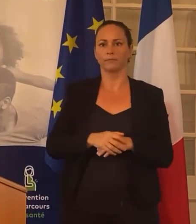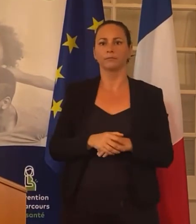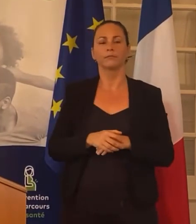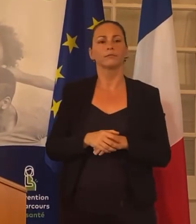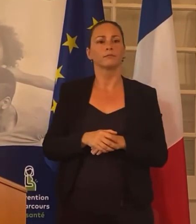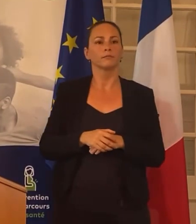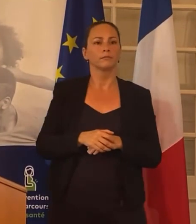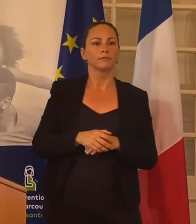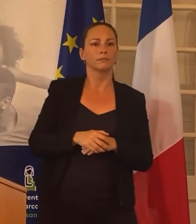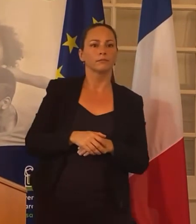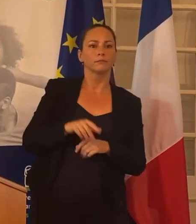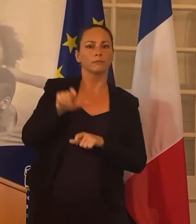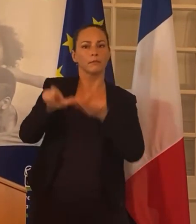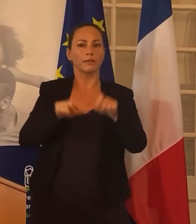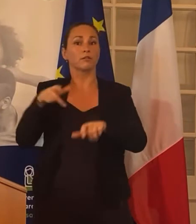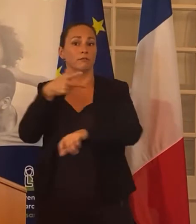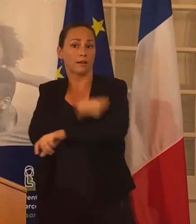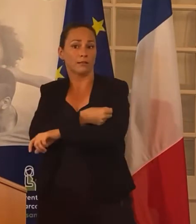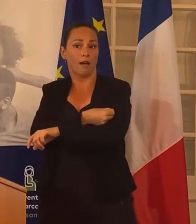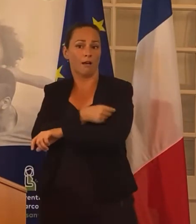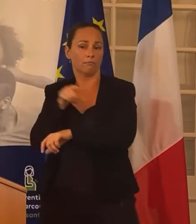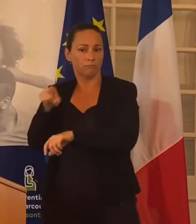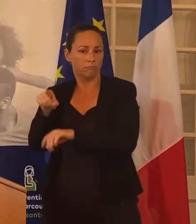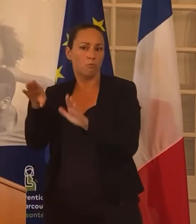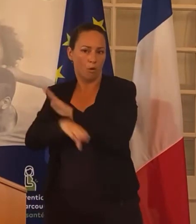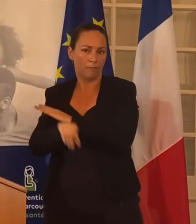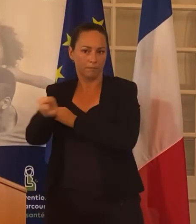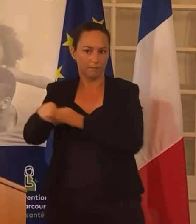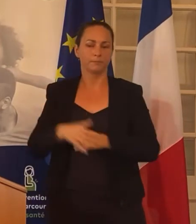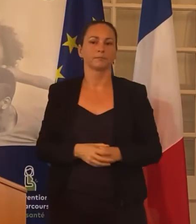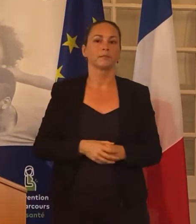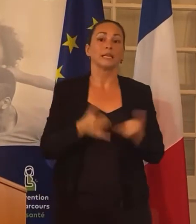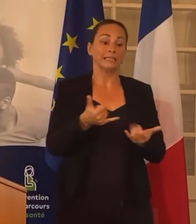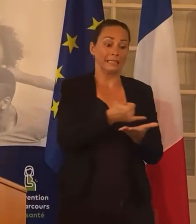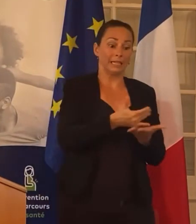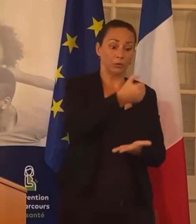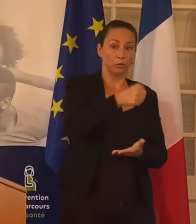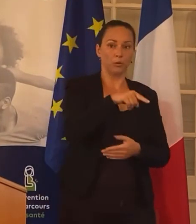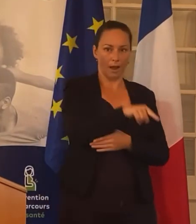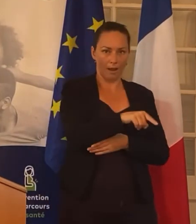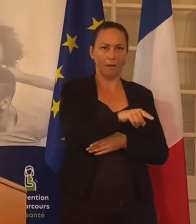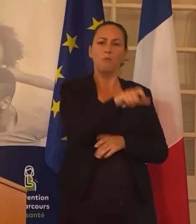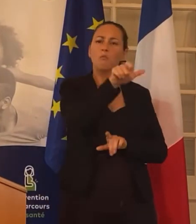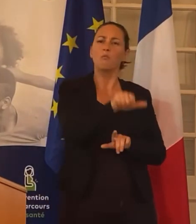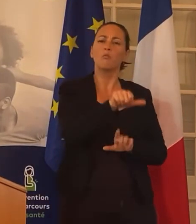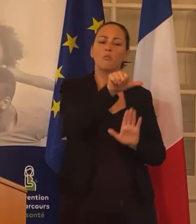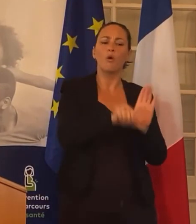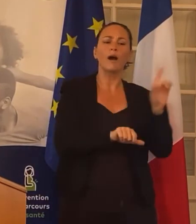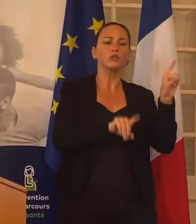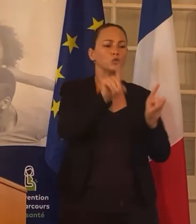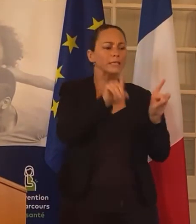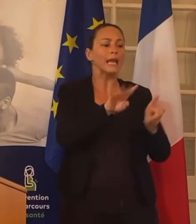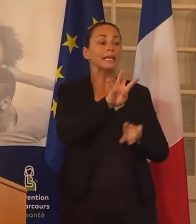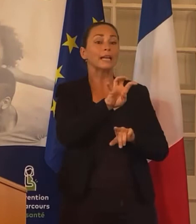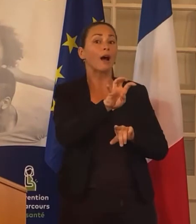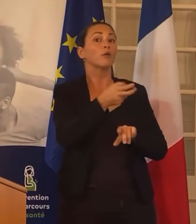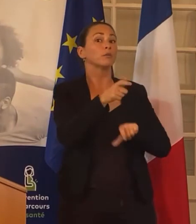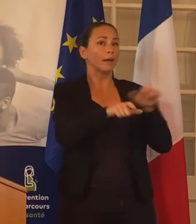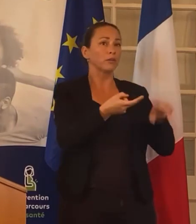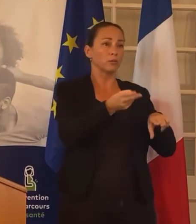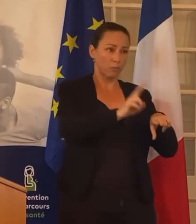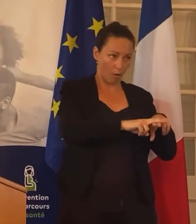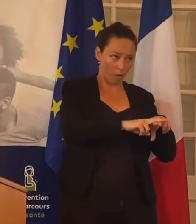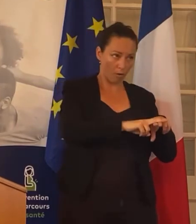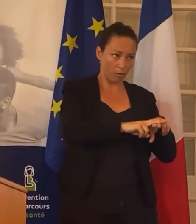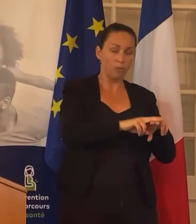pour les personnes vaccinées. À cet égard, à La Réunion, en juillet, sur 40 décès recensés pour